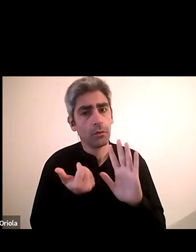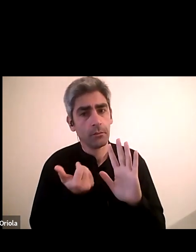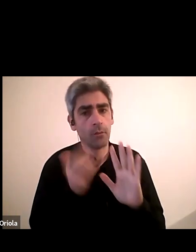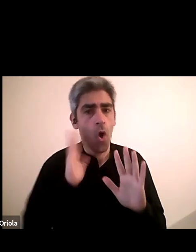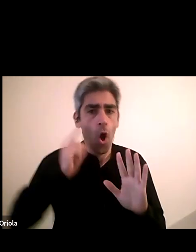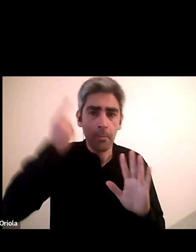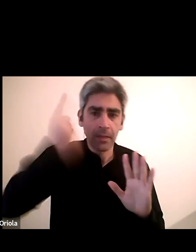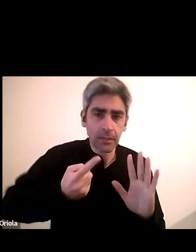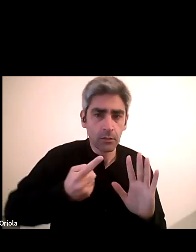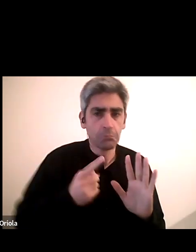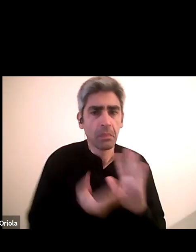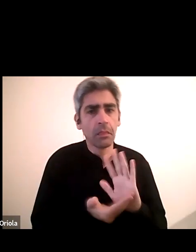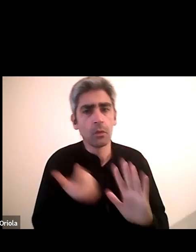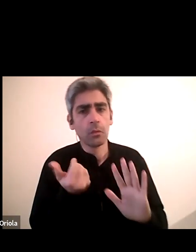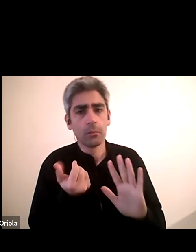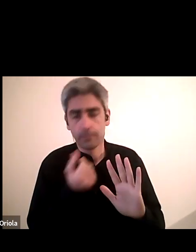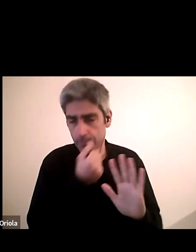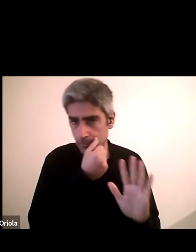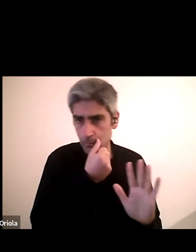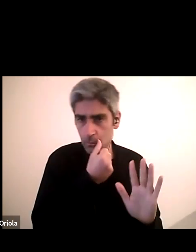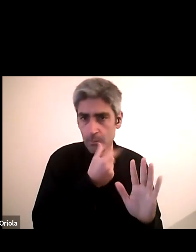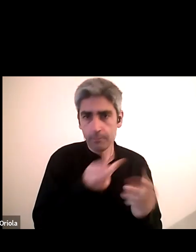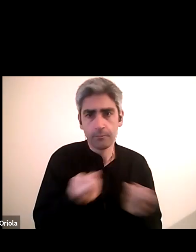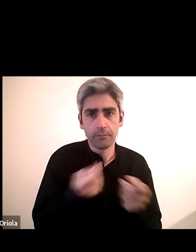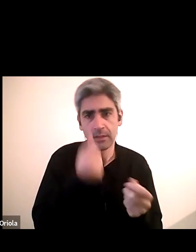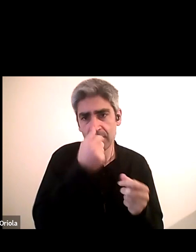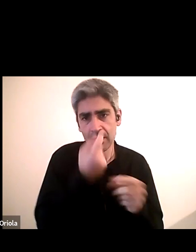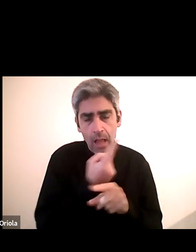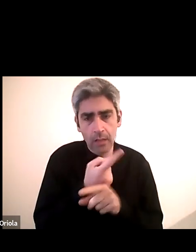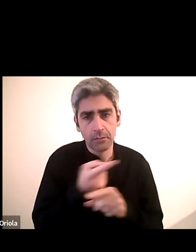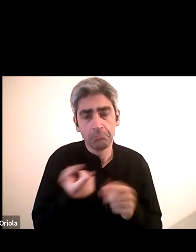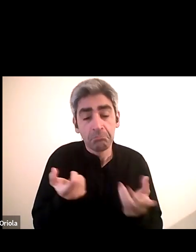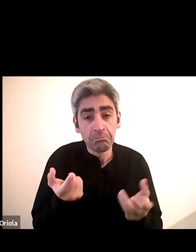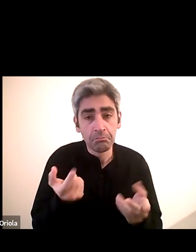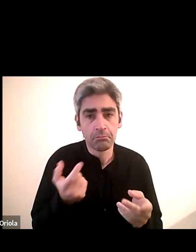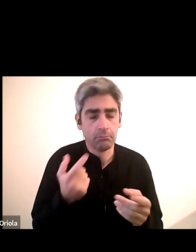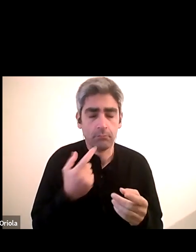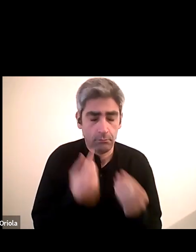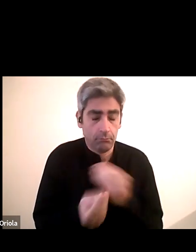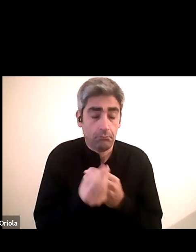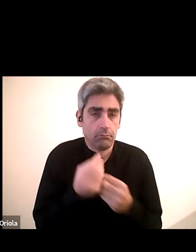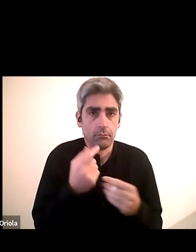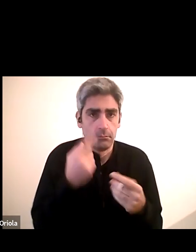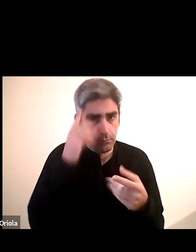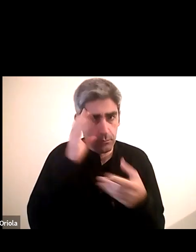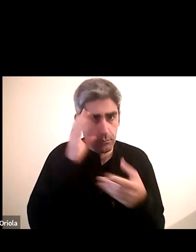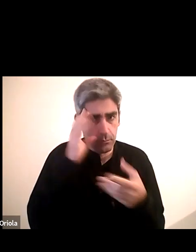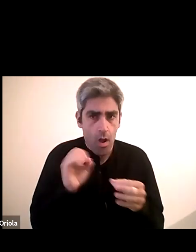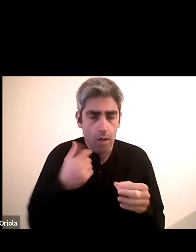obrigação de criar, de organizar atividades. Foi bizarro, do nosso ponto de vista foi